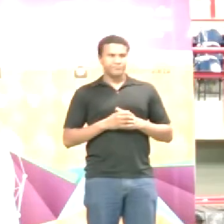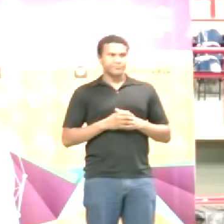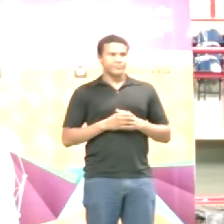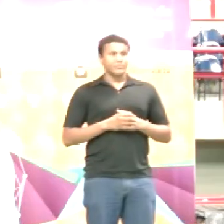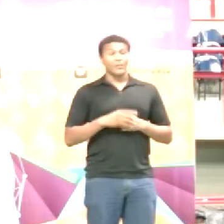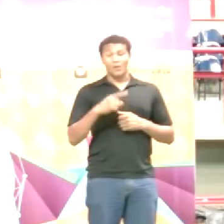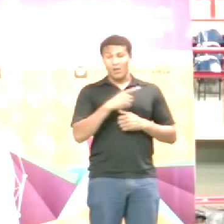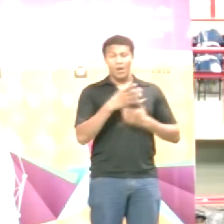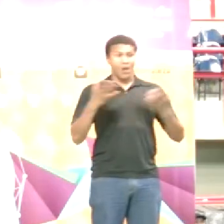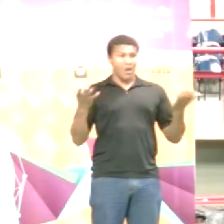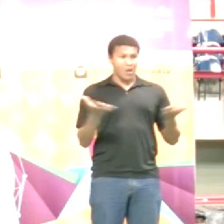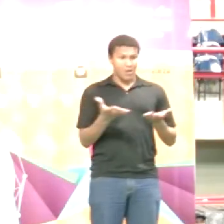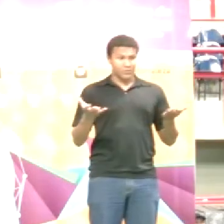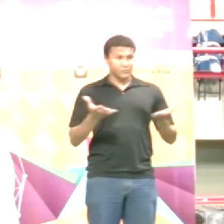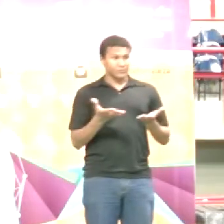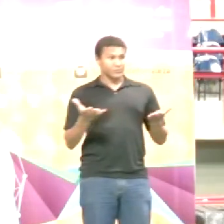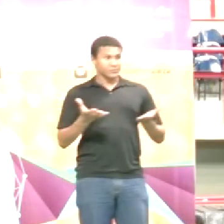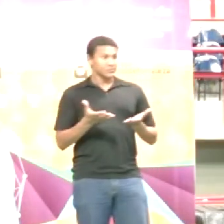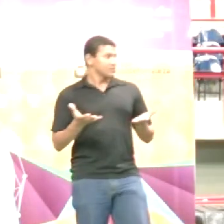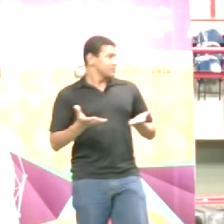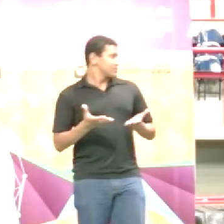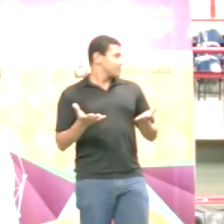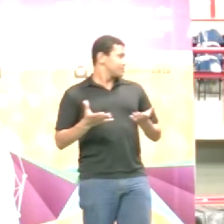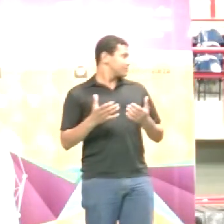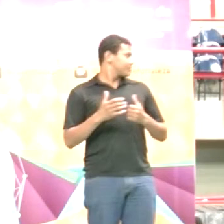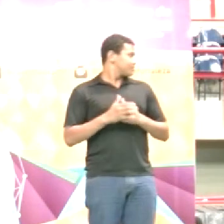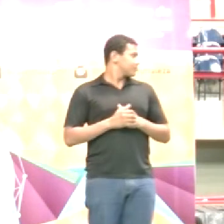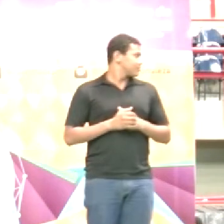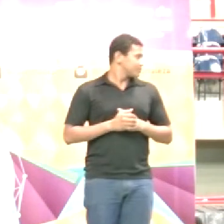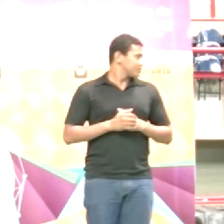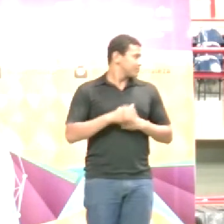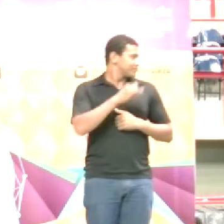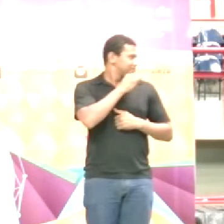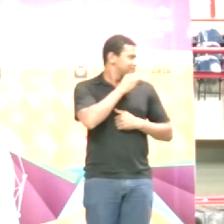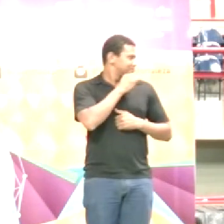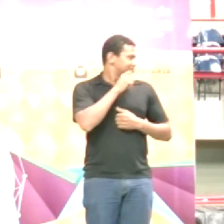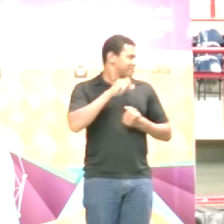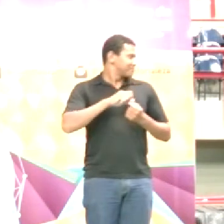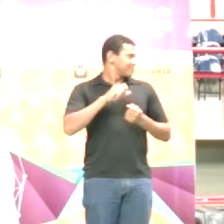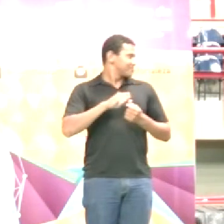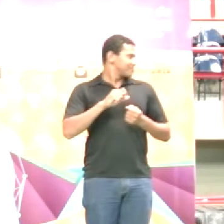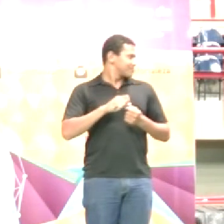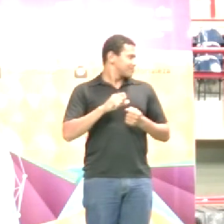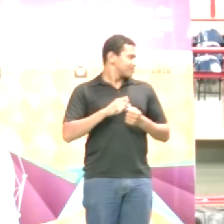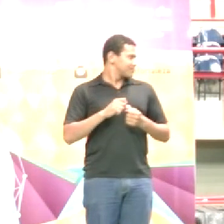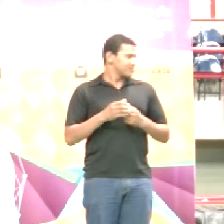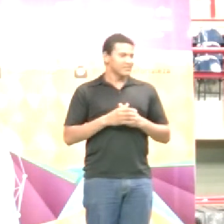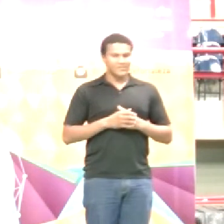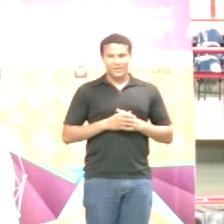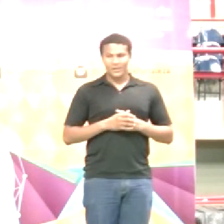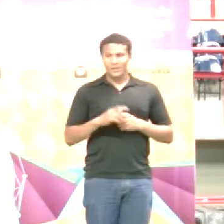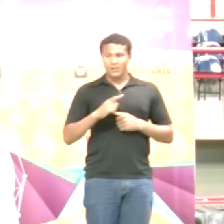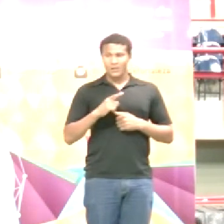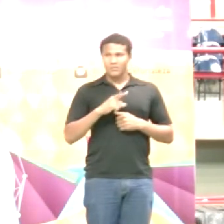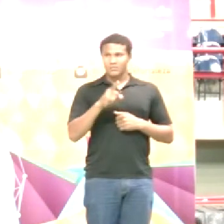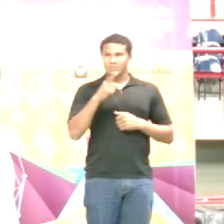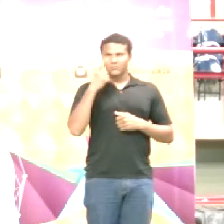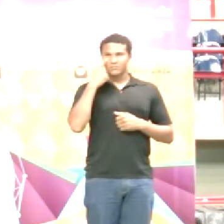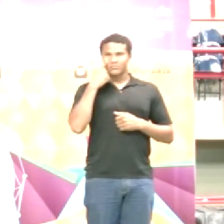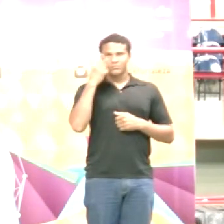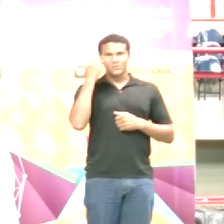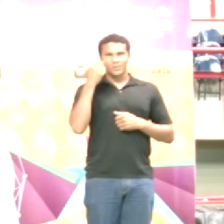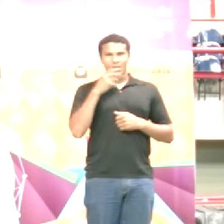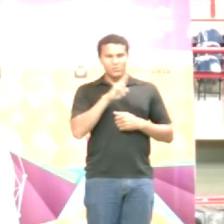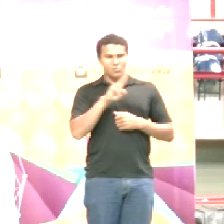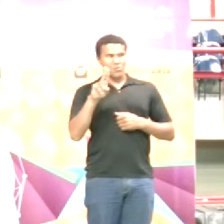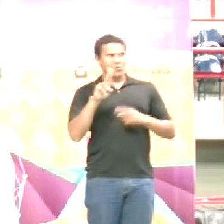Essa questão que a gente vai fazer agora, se você souber a nomenclatura, você consegue resolver sem muita